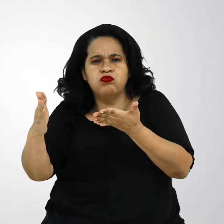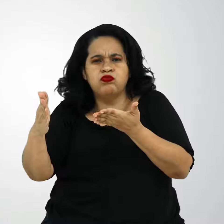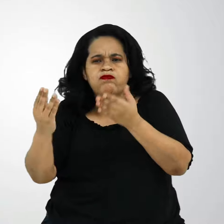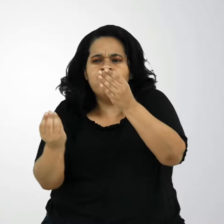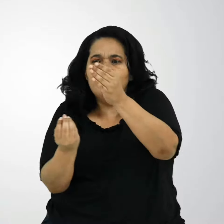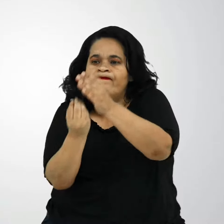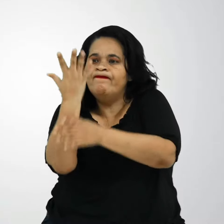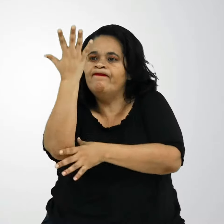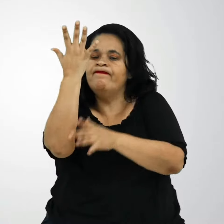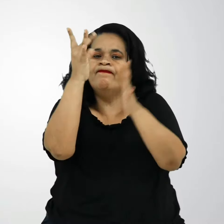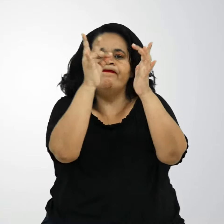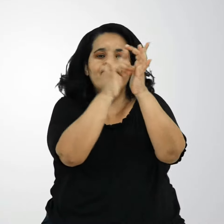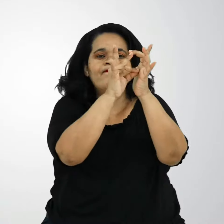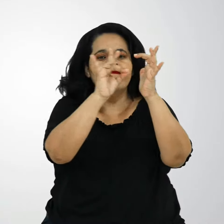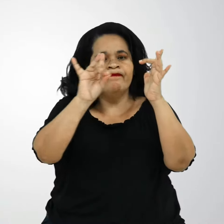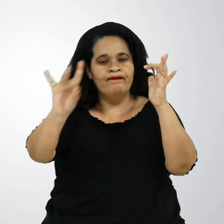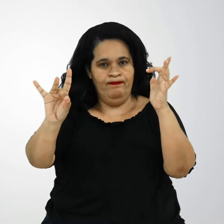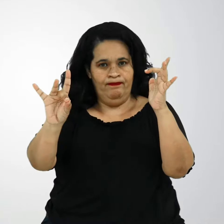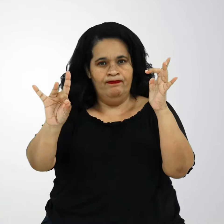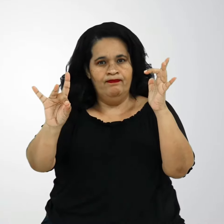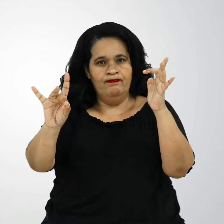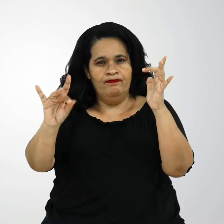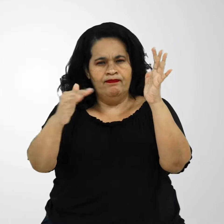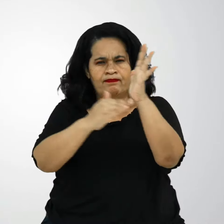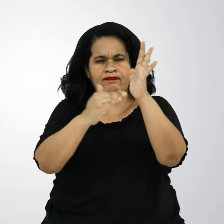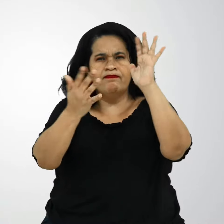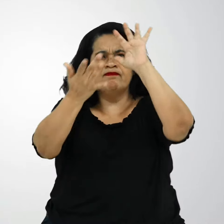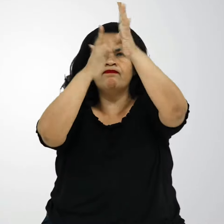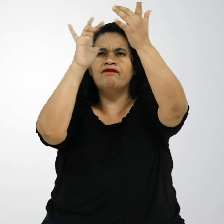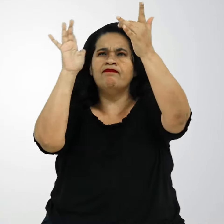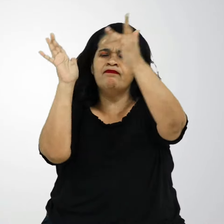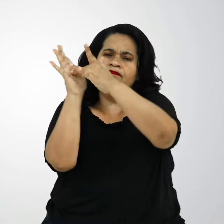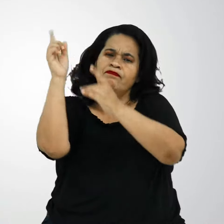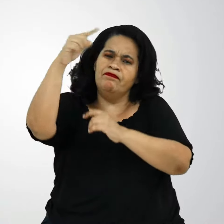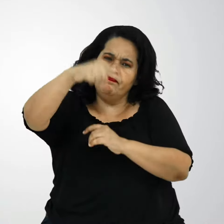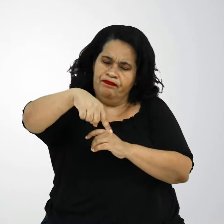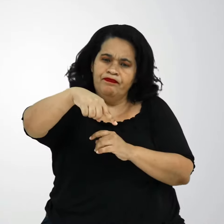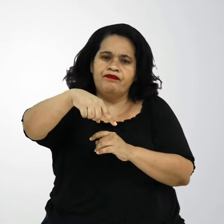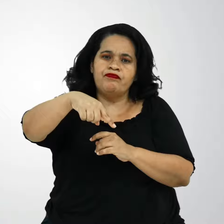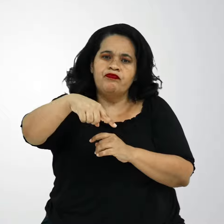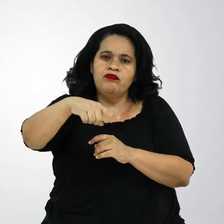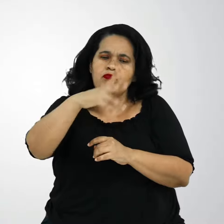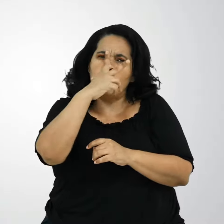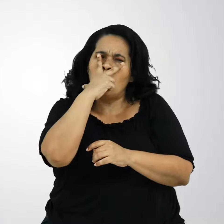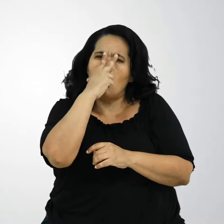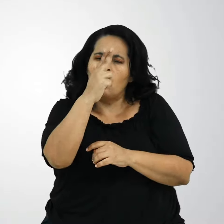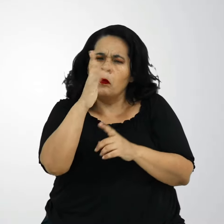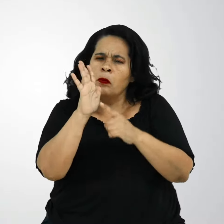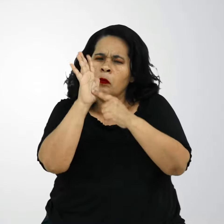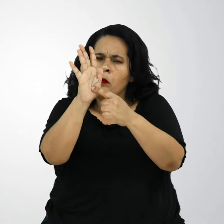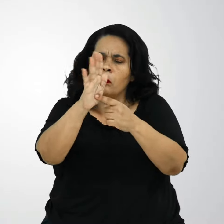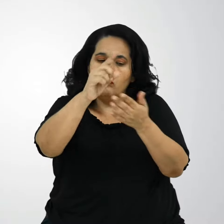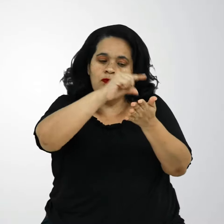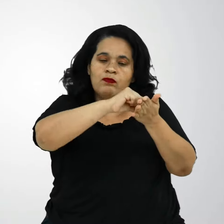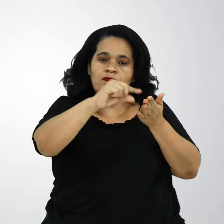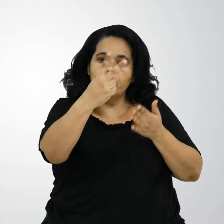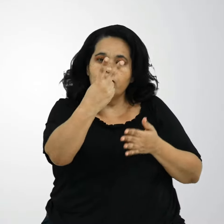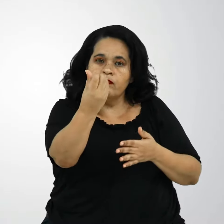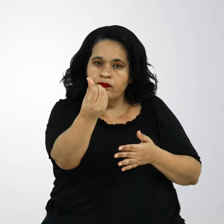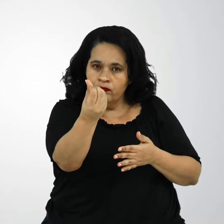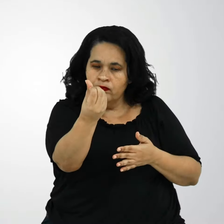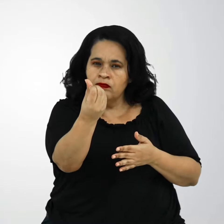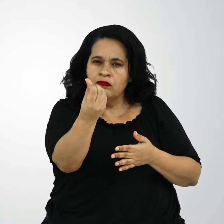surgimento do anticristo até a vinda de Cristo, né? O período da grande tribulação. Seja até essa expressão que aparece aí no versículo 26